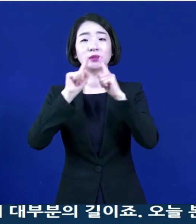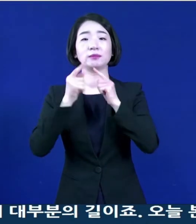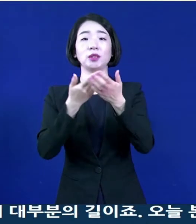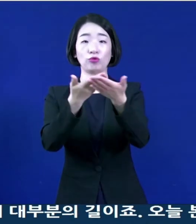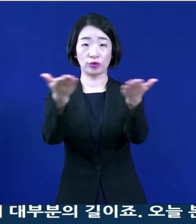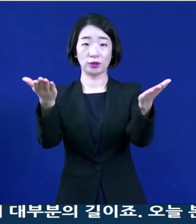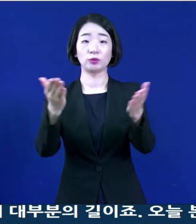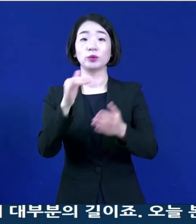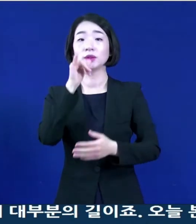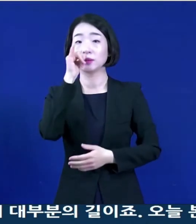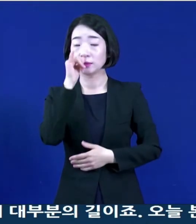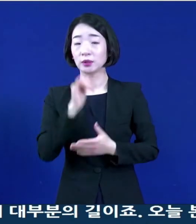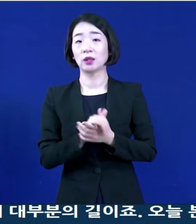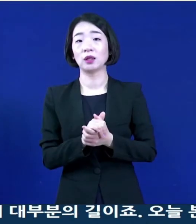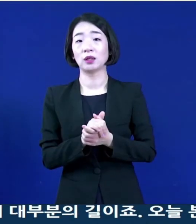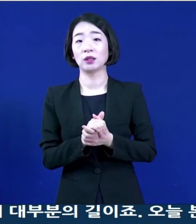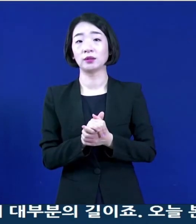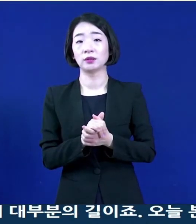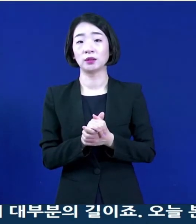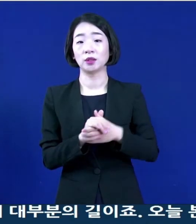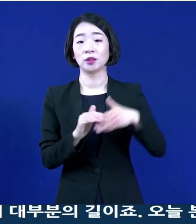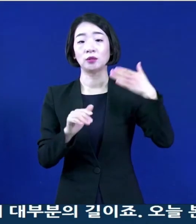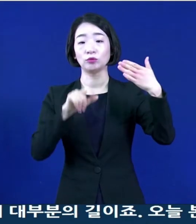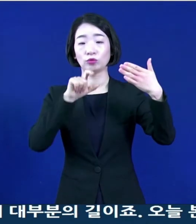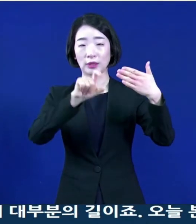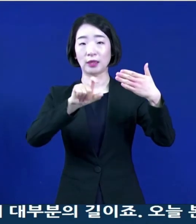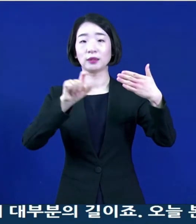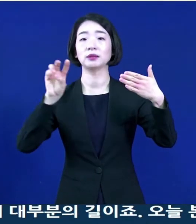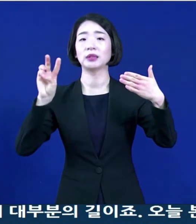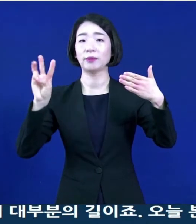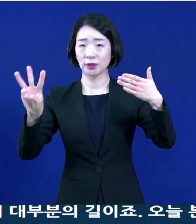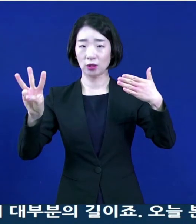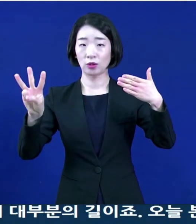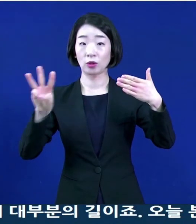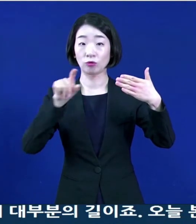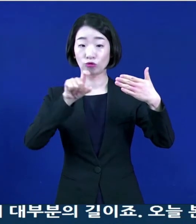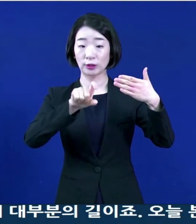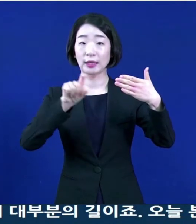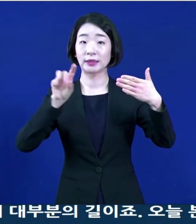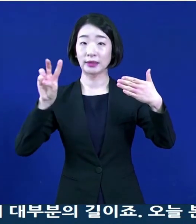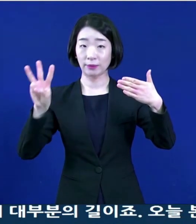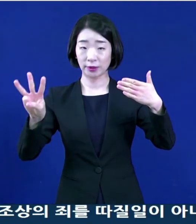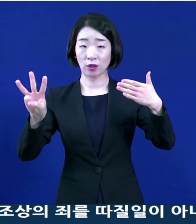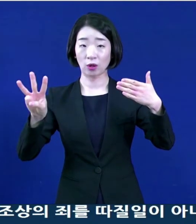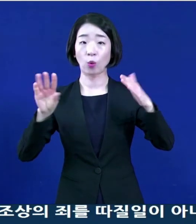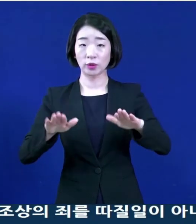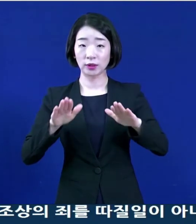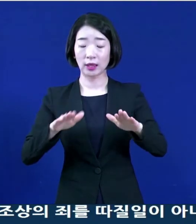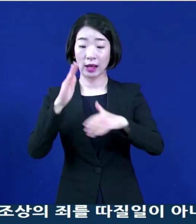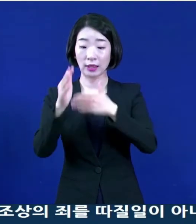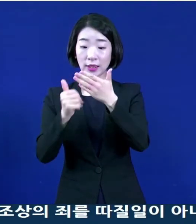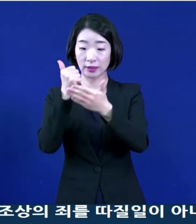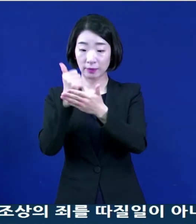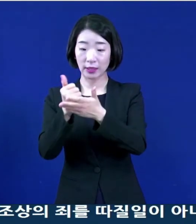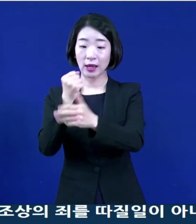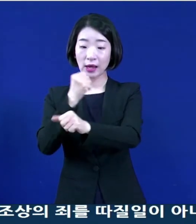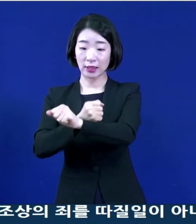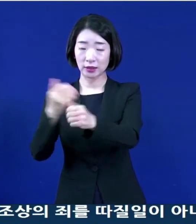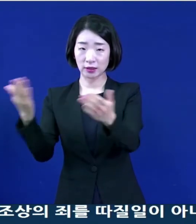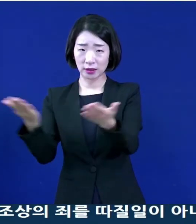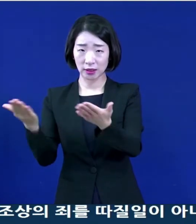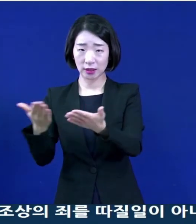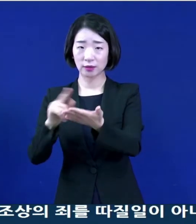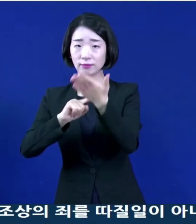3절 예수님의 답을 우리가 알고 있지만 다시 한번 확인합니다. 하나님이 하시는 일을